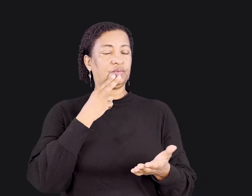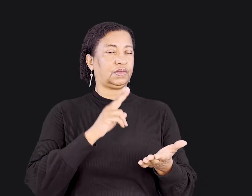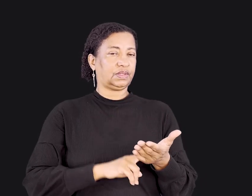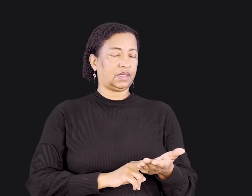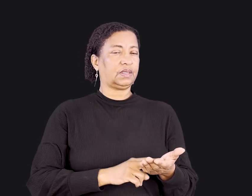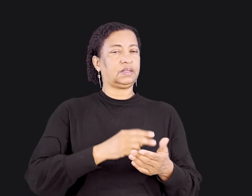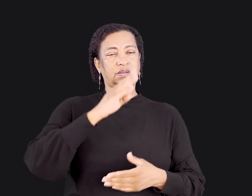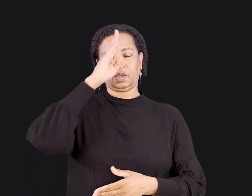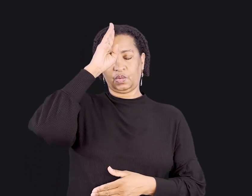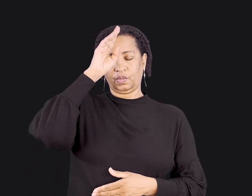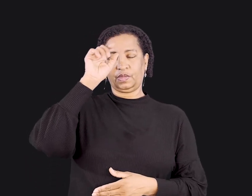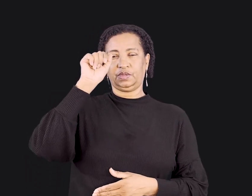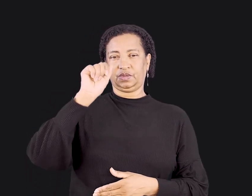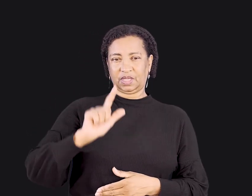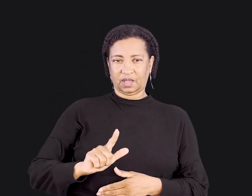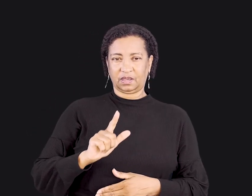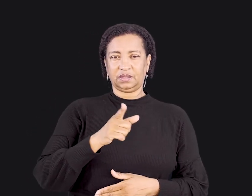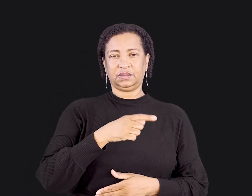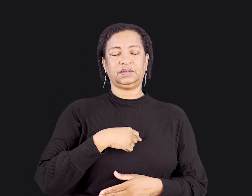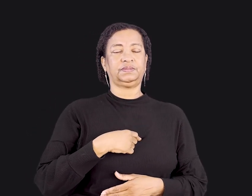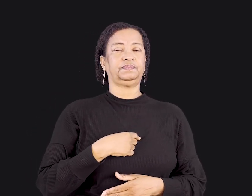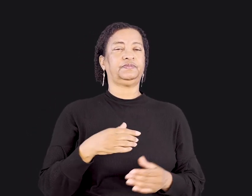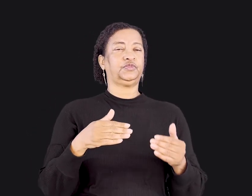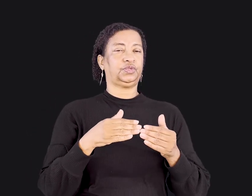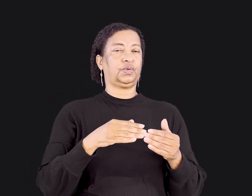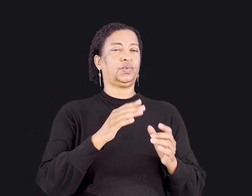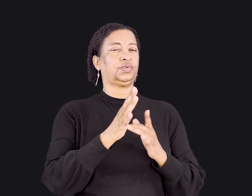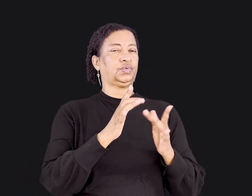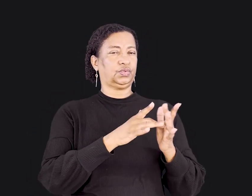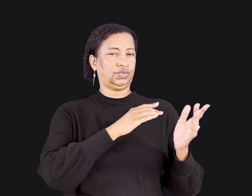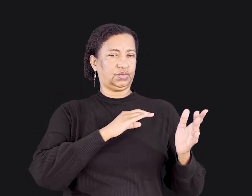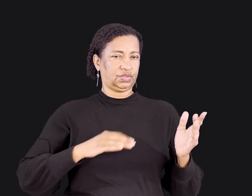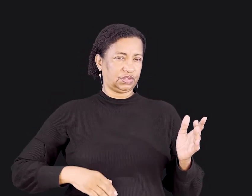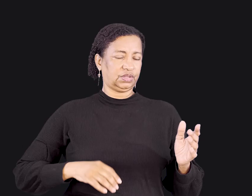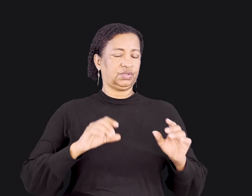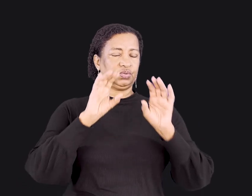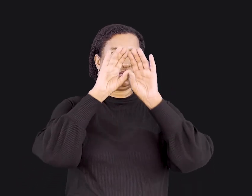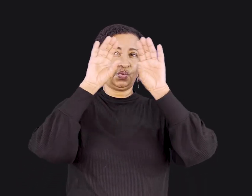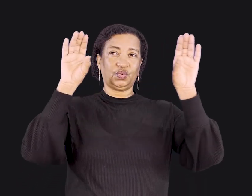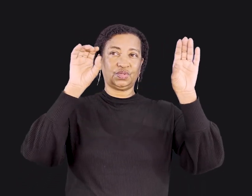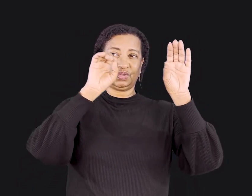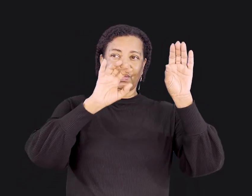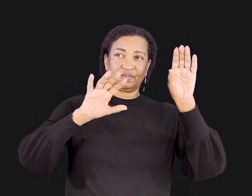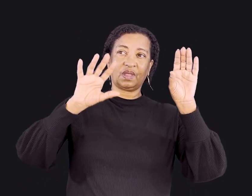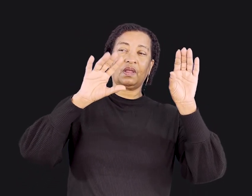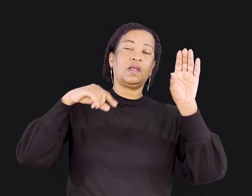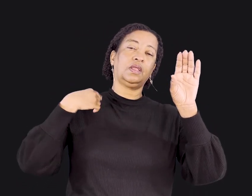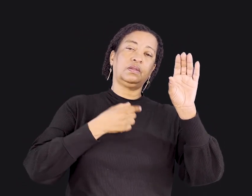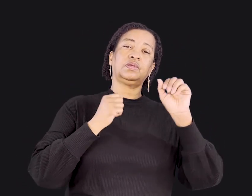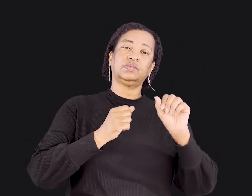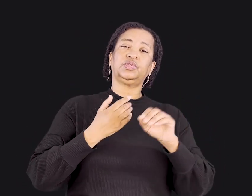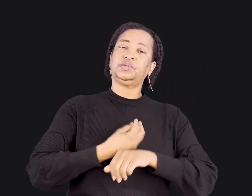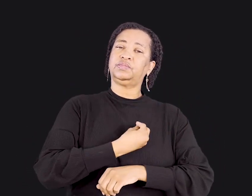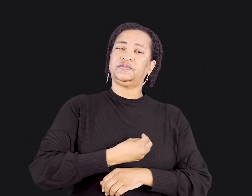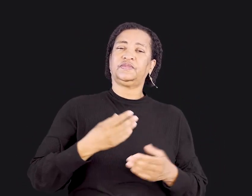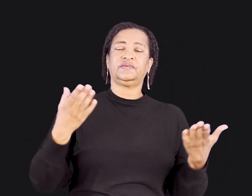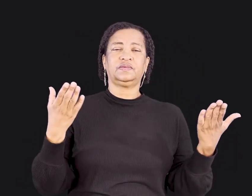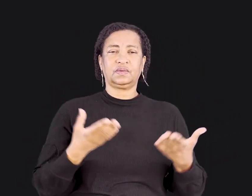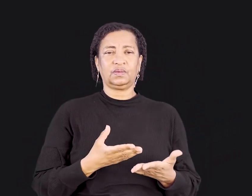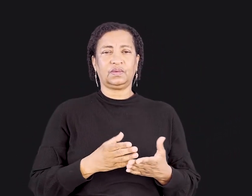aos Gálatas. De acordo com ele mesmo, o céu é uma dimensão e nós podemos viver nesta dimensão agora.